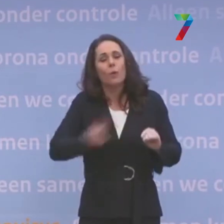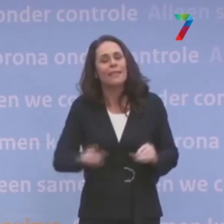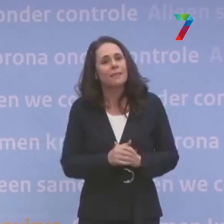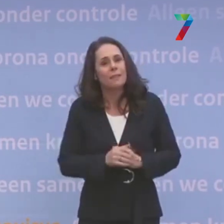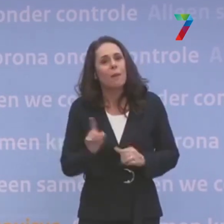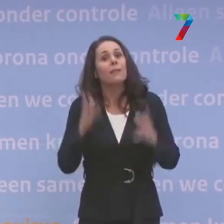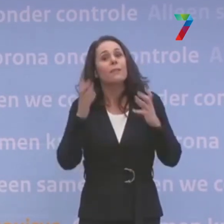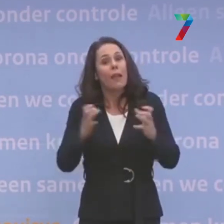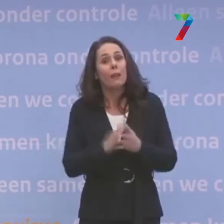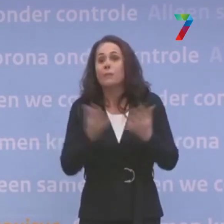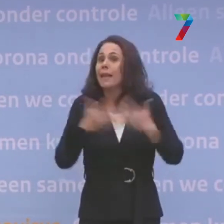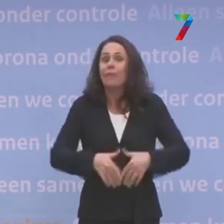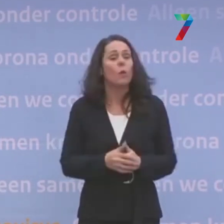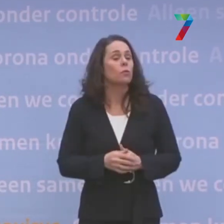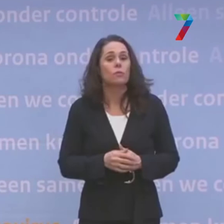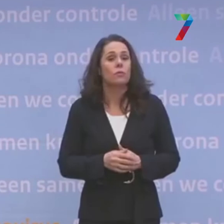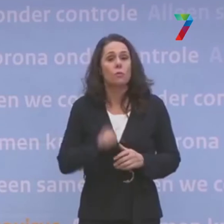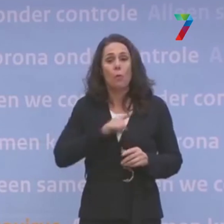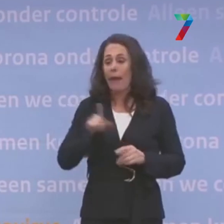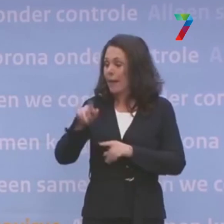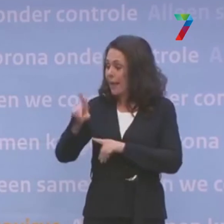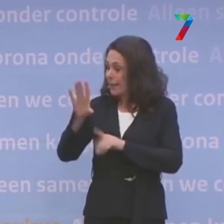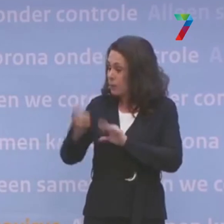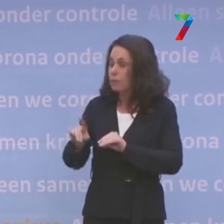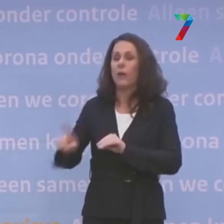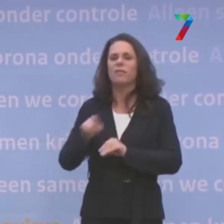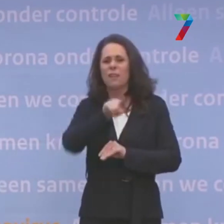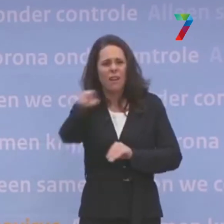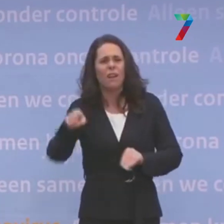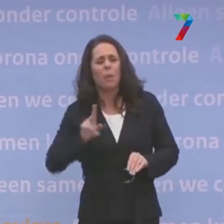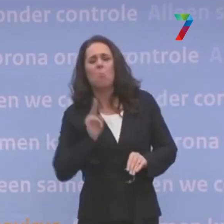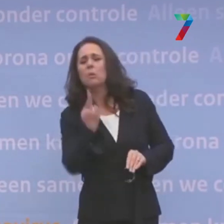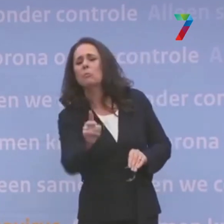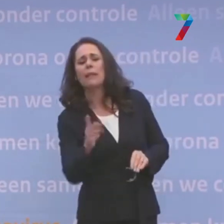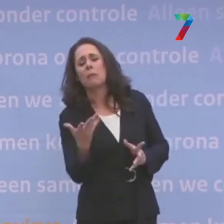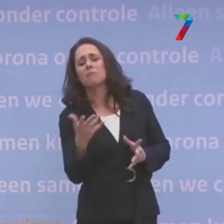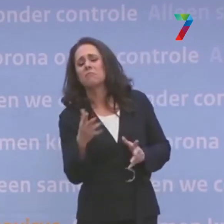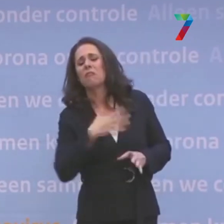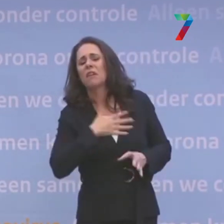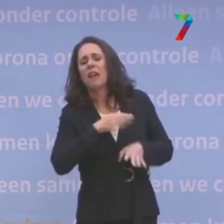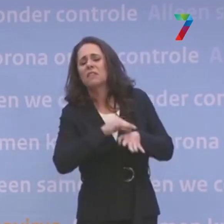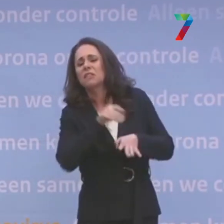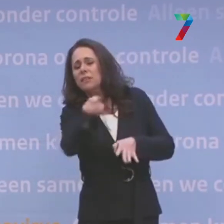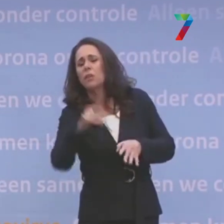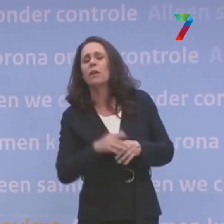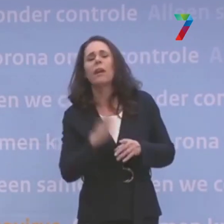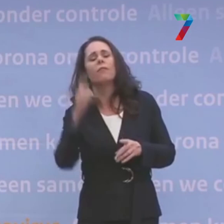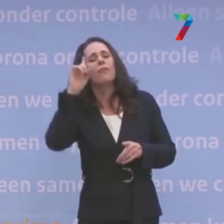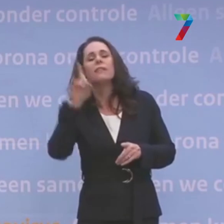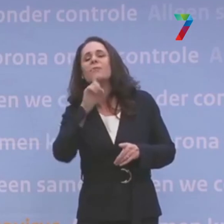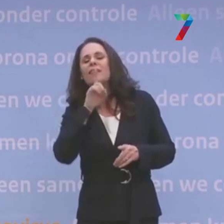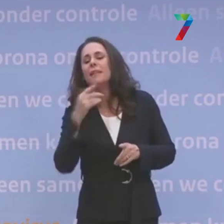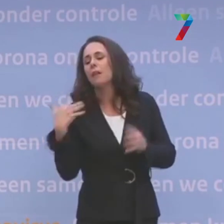heel ingewikkeld. Dat is wat de GGD normaal doet. U krijgt een of andere vervelende ziekte. En we willen weten wie heeft u de laatste tijd